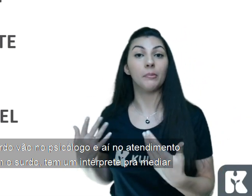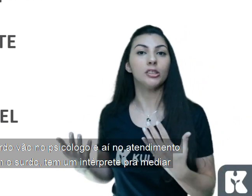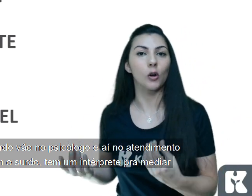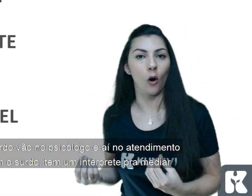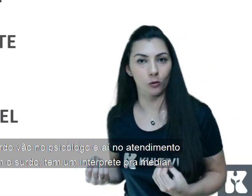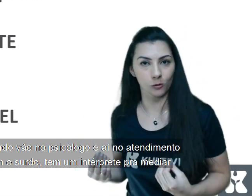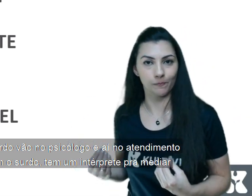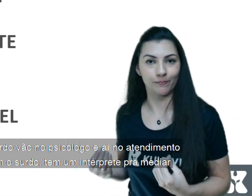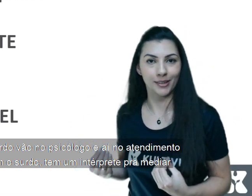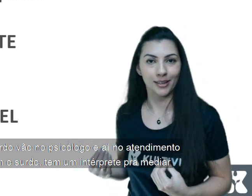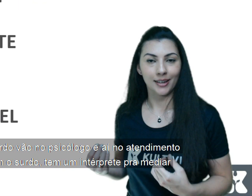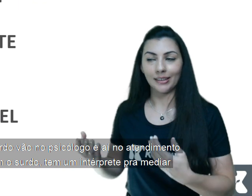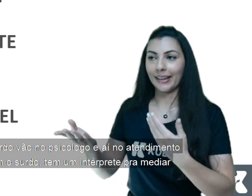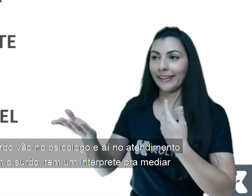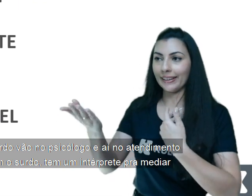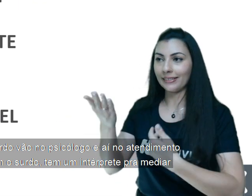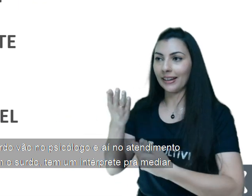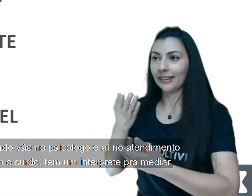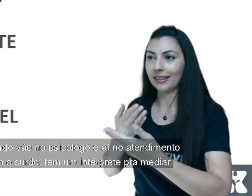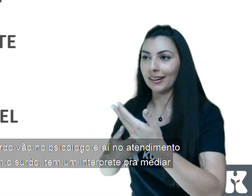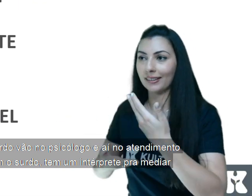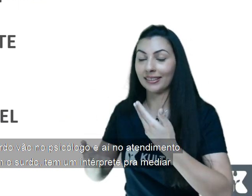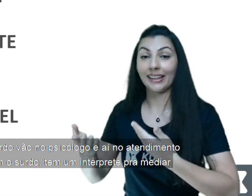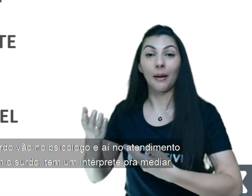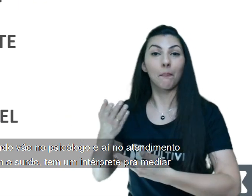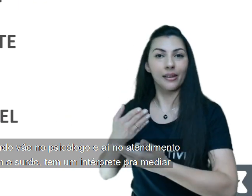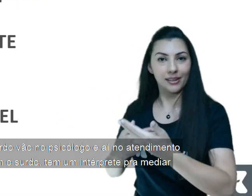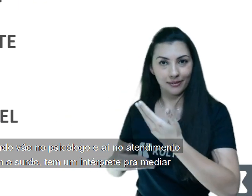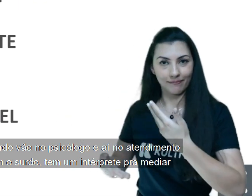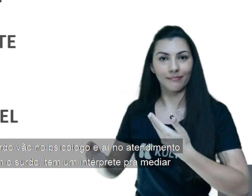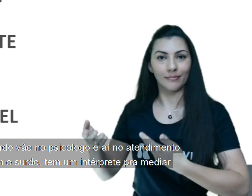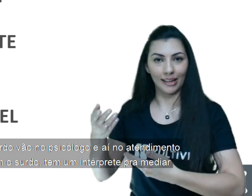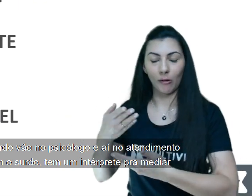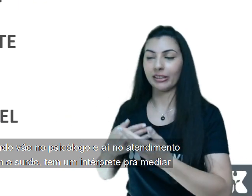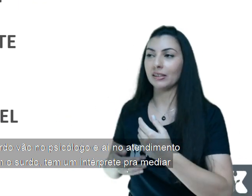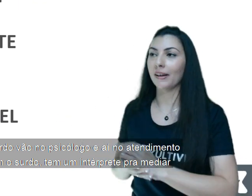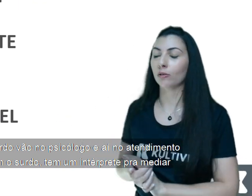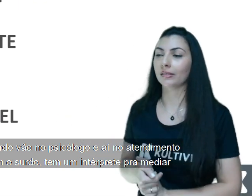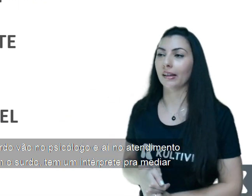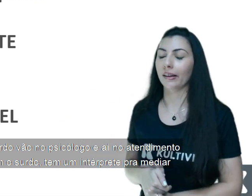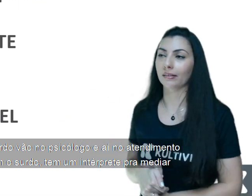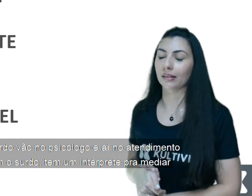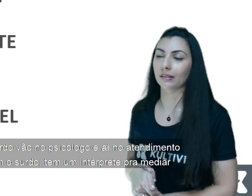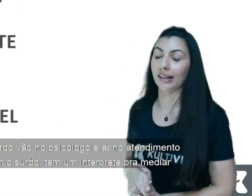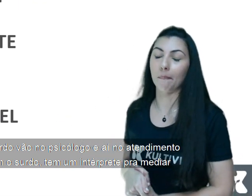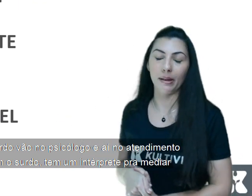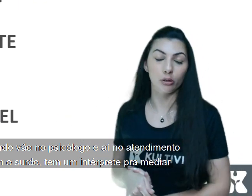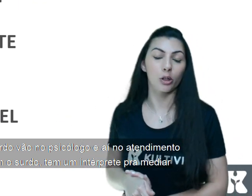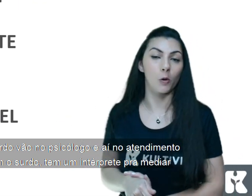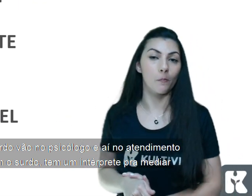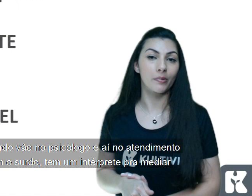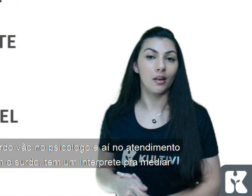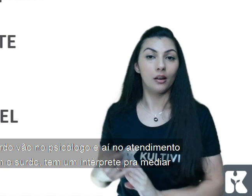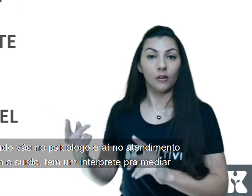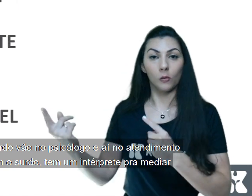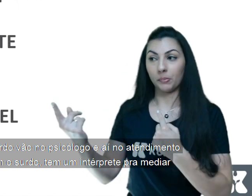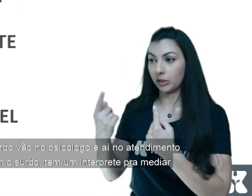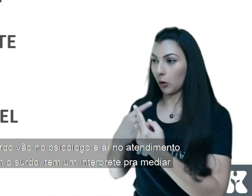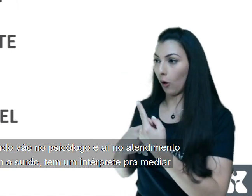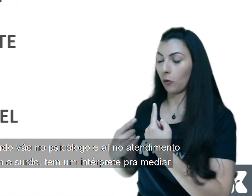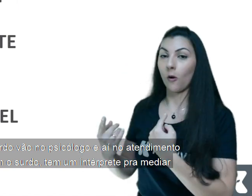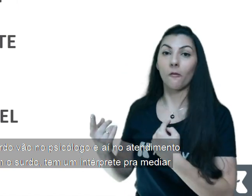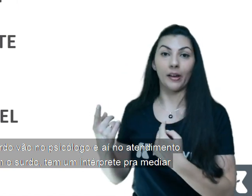no psicólogo. E aí, na terapia, né, no atendimento terapêutico,